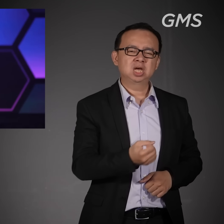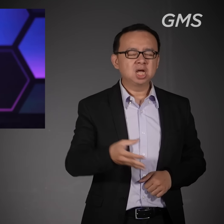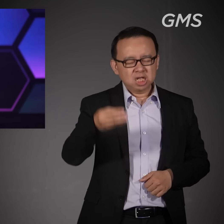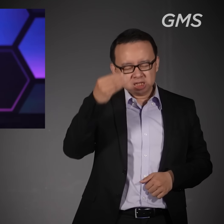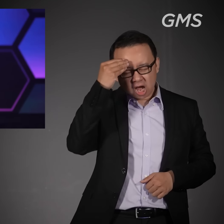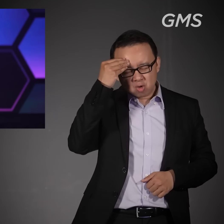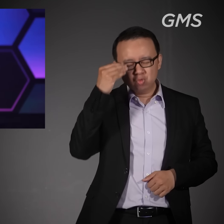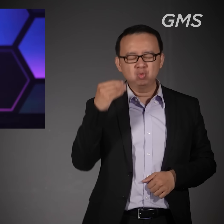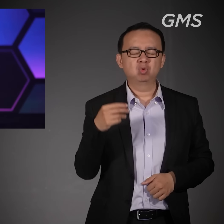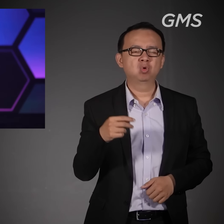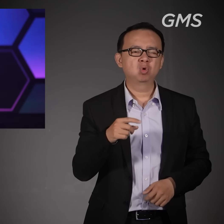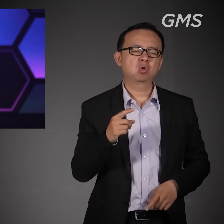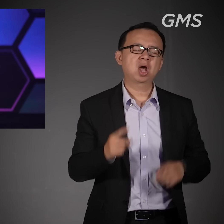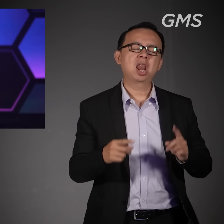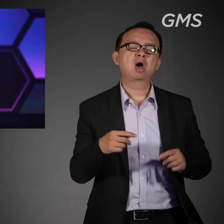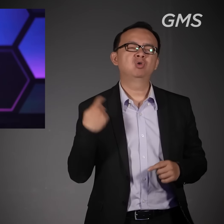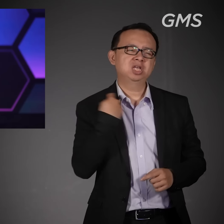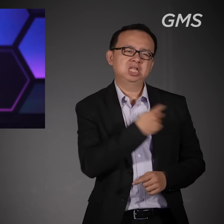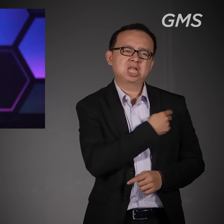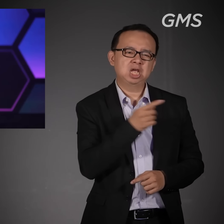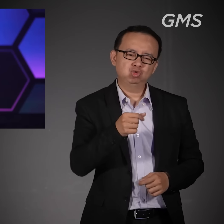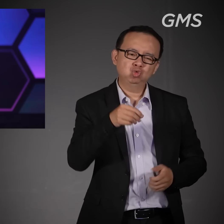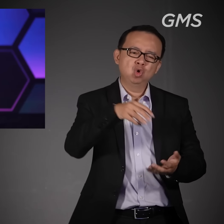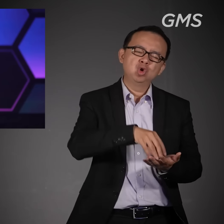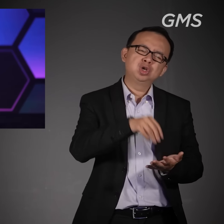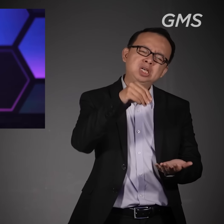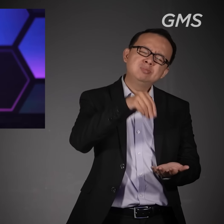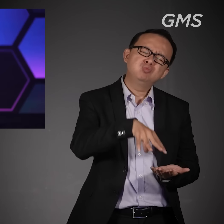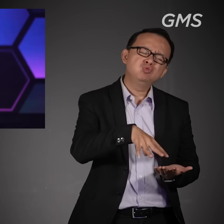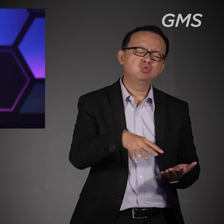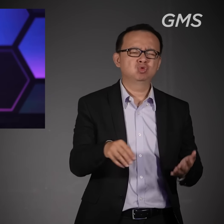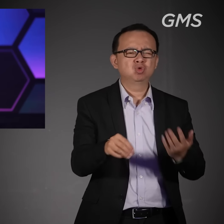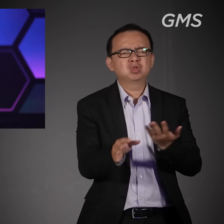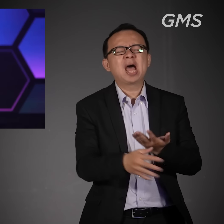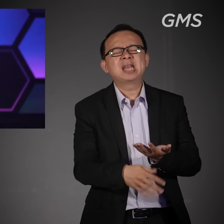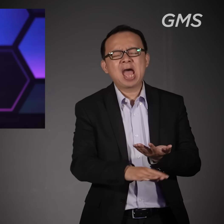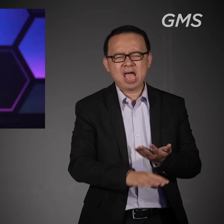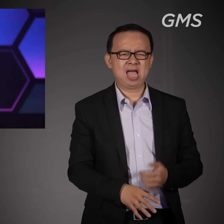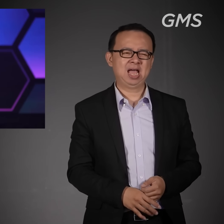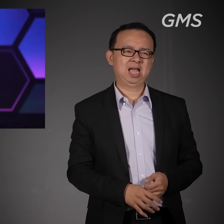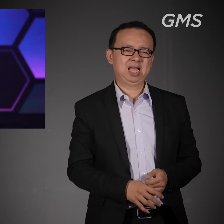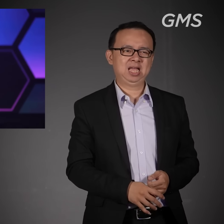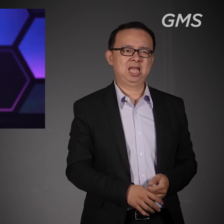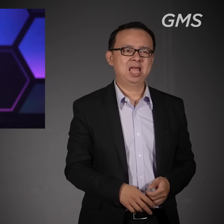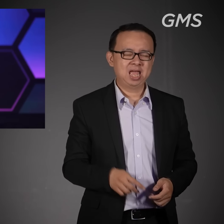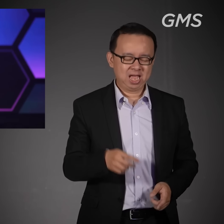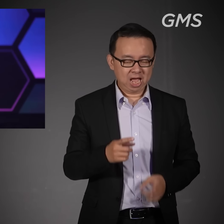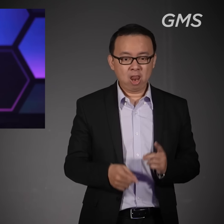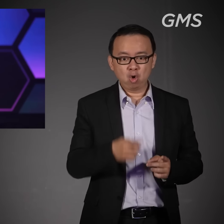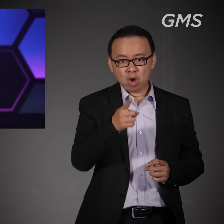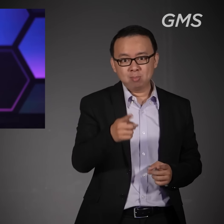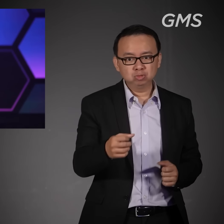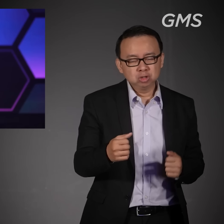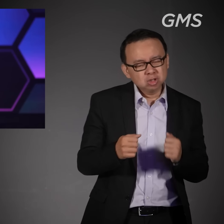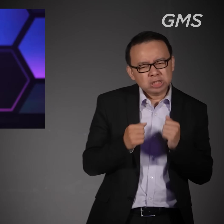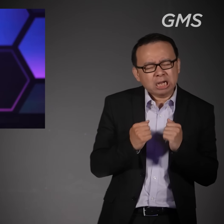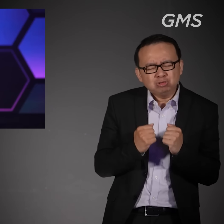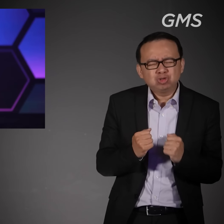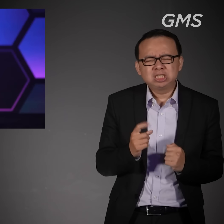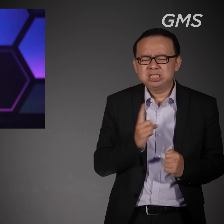tanah. Go, it's okay. If you're afraid, kalau kamu takut sendirian, gak apa-apa. Kalau kamu takut datang ke